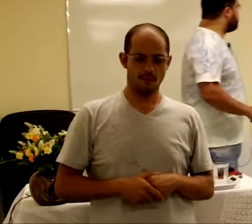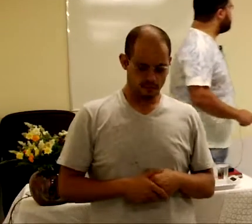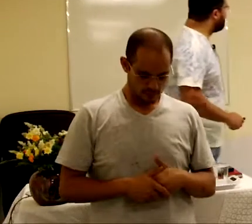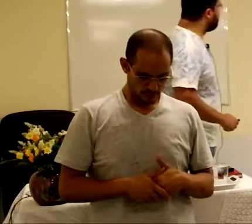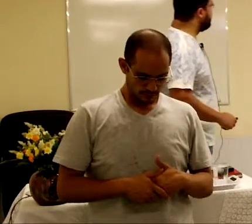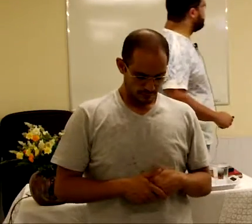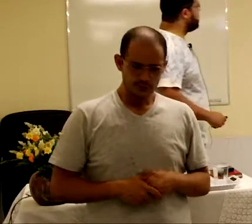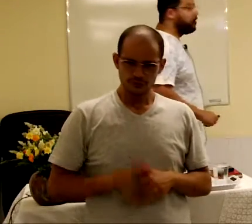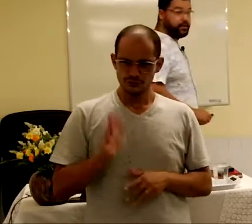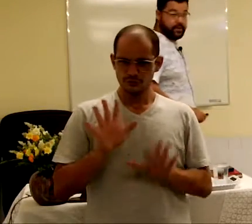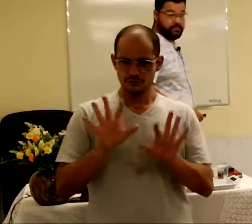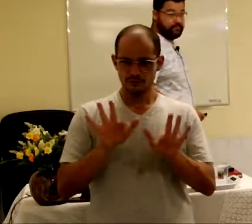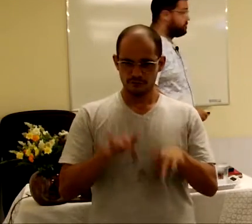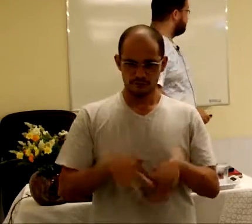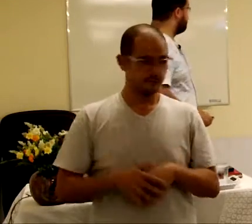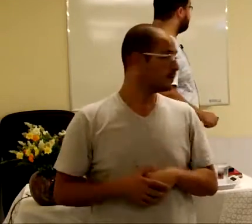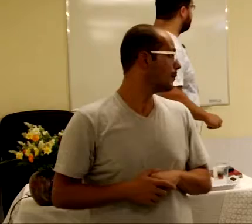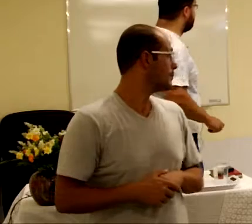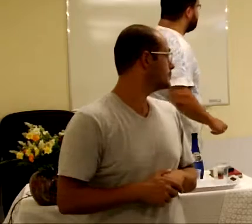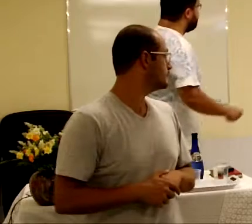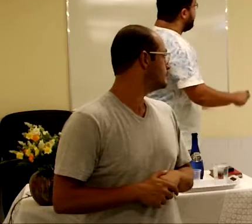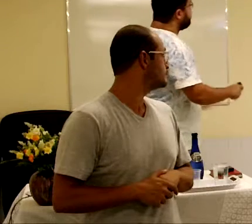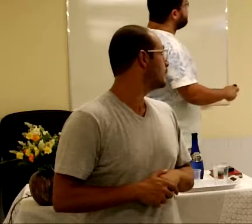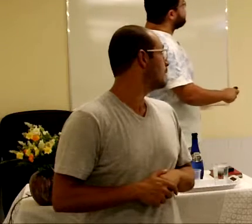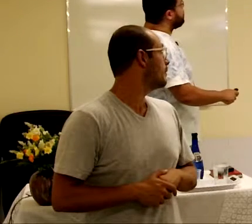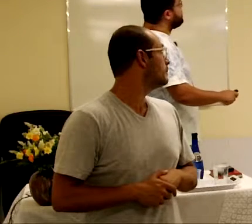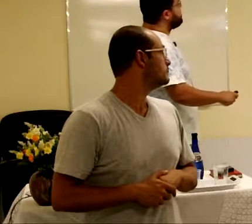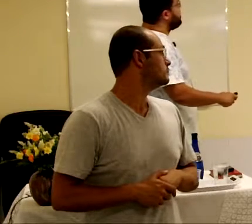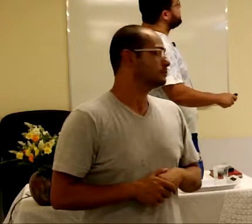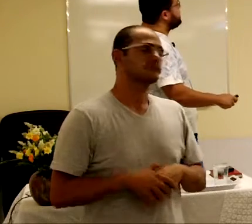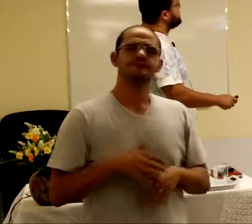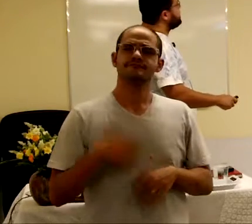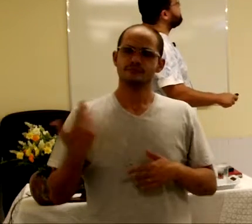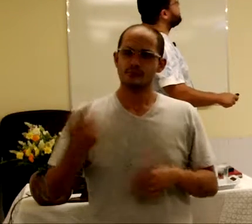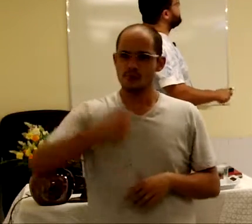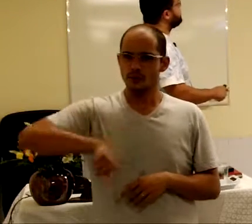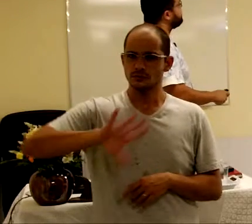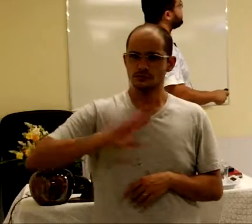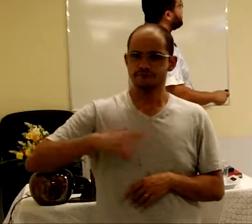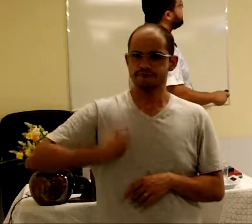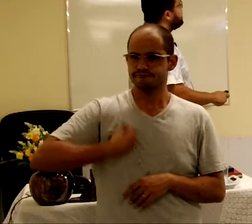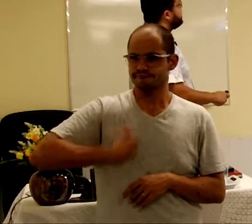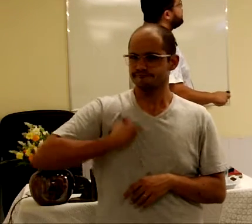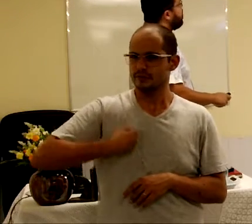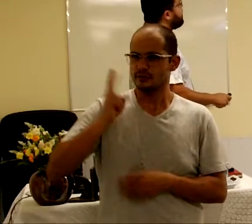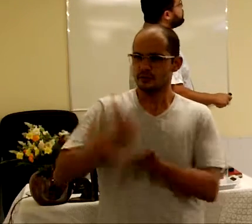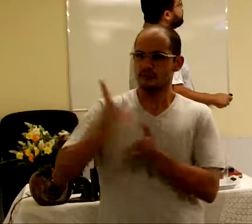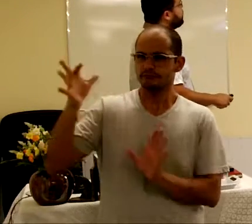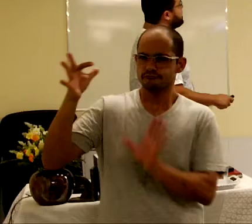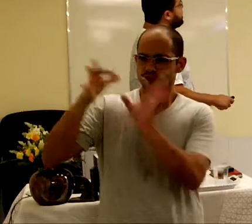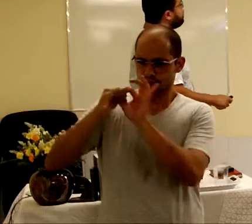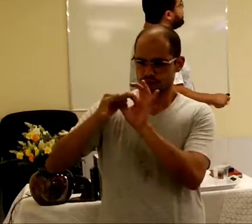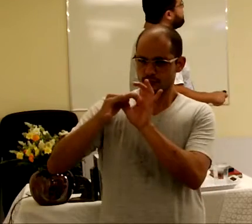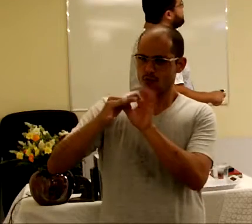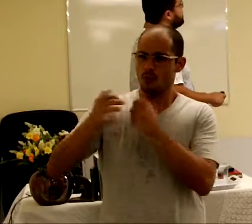Acho que eu estou chegando ao fim, né? Salvo engano. Assim estamos constantemente em presença da divindade. Não há uma só de